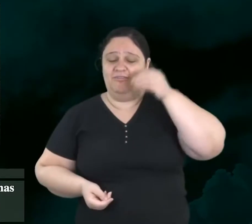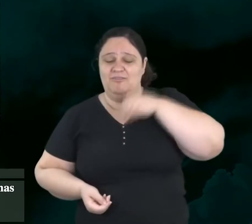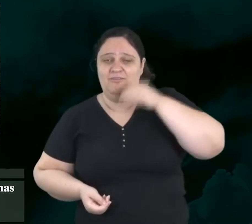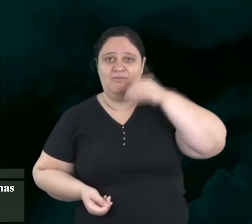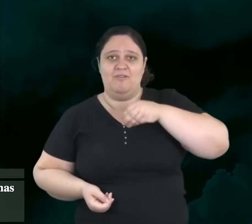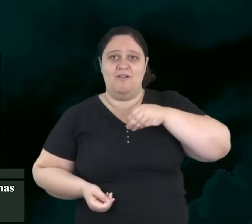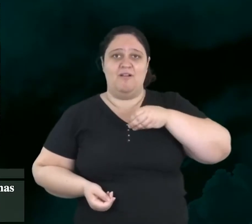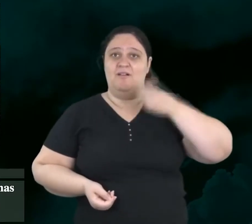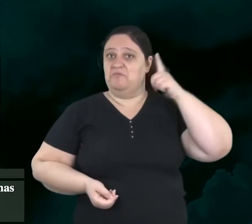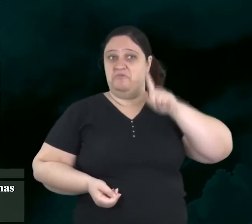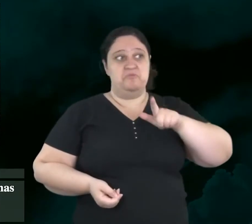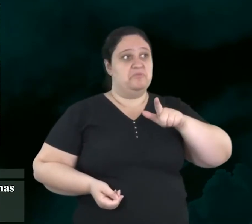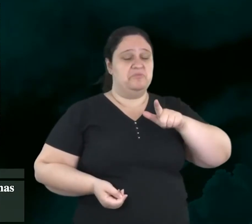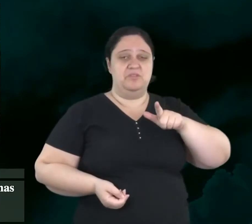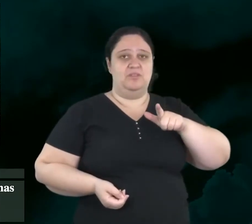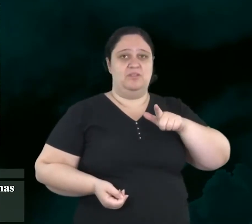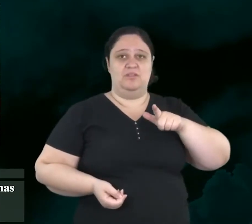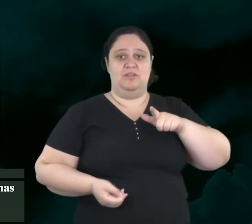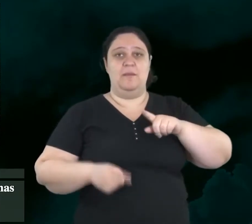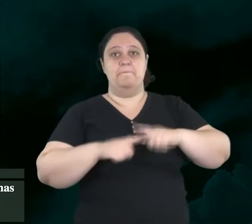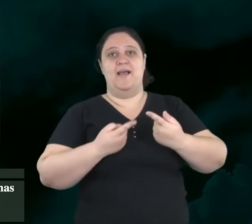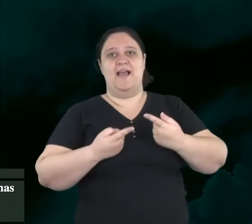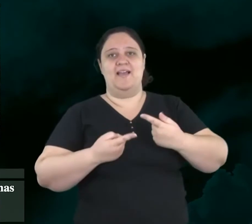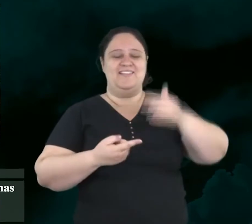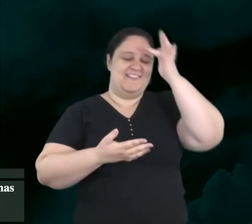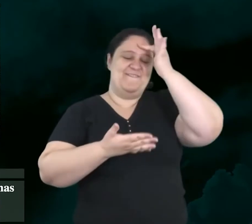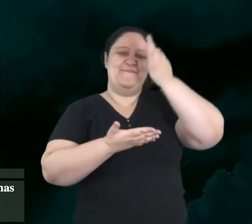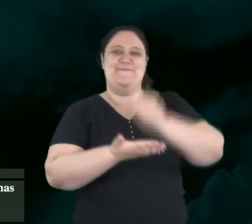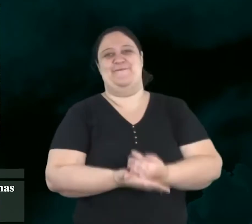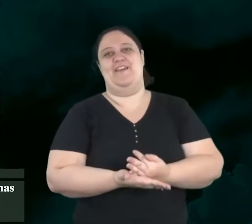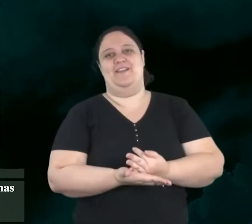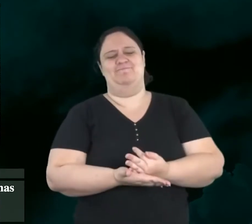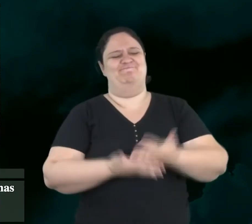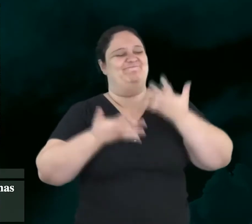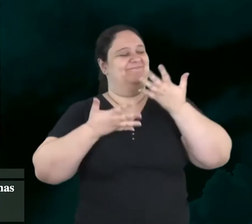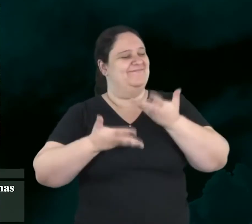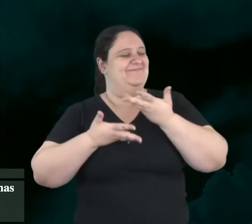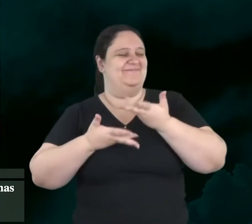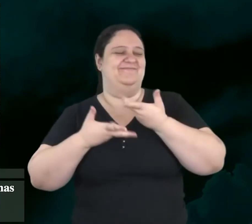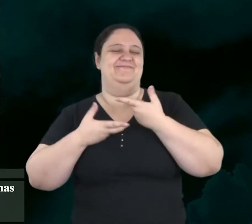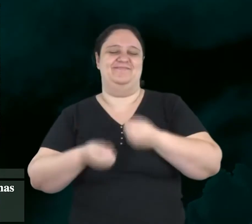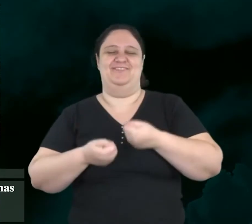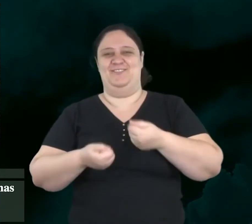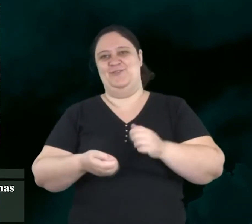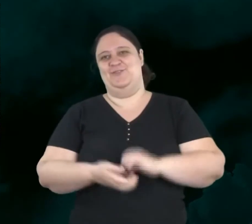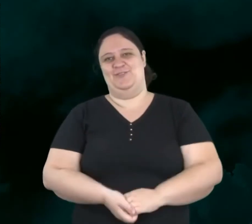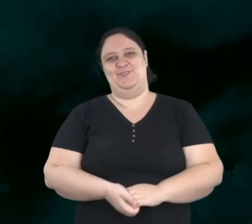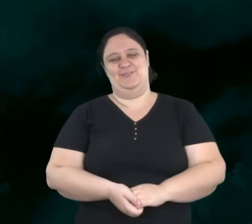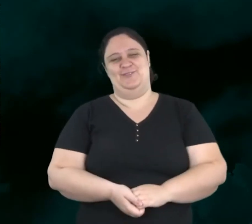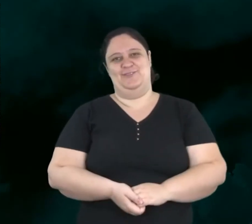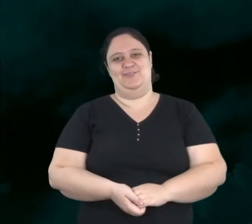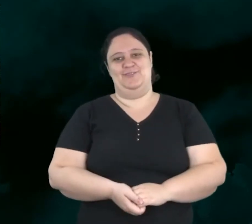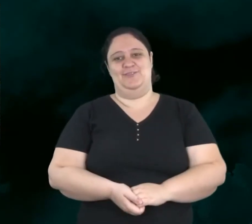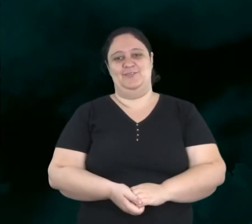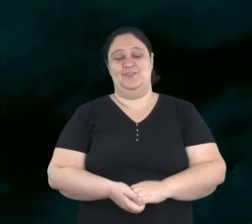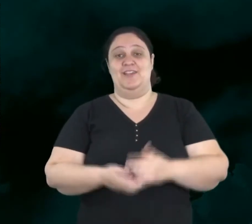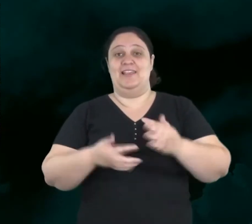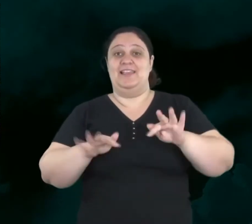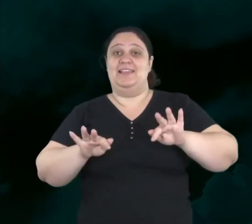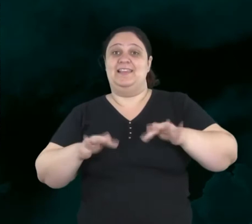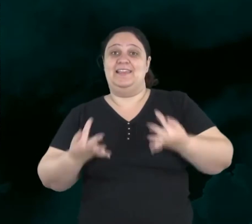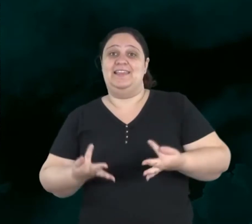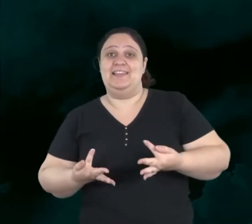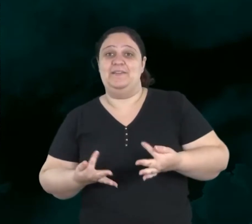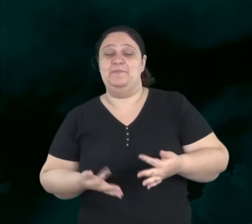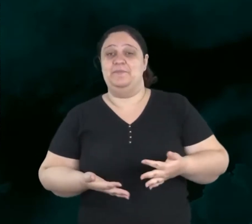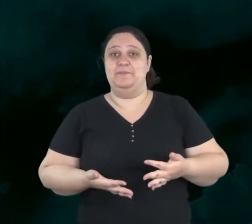Deus. Mas, queridos irmãos, pela fé, olha que coisa maravilhosa. Foi um ato simples de crer